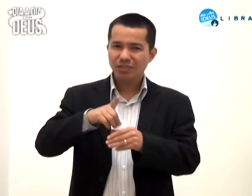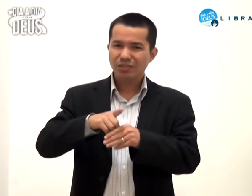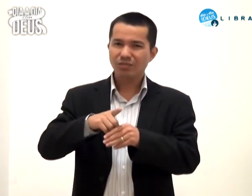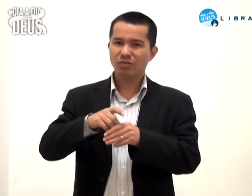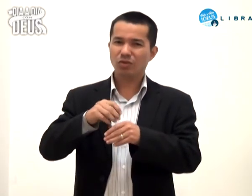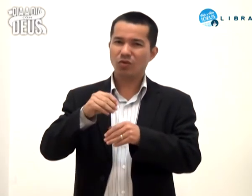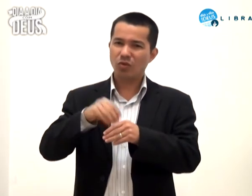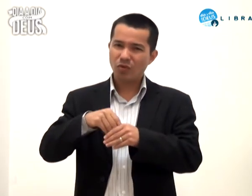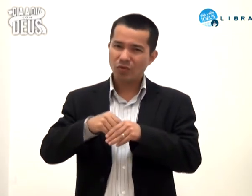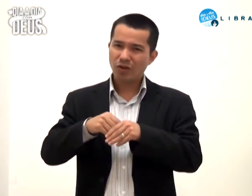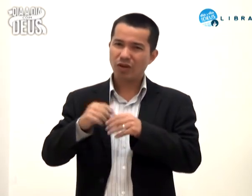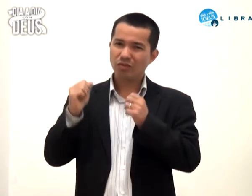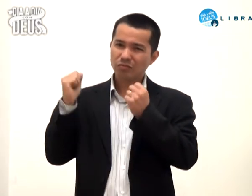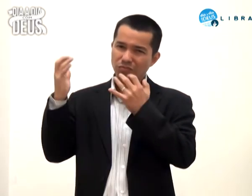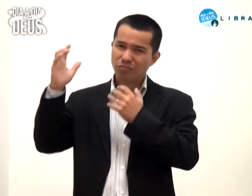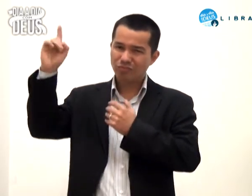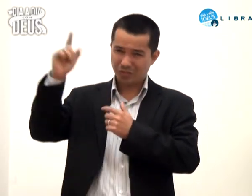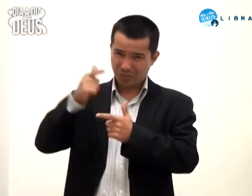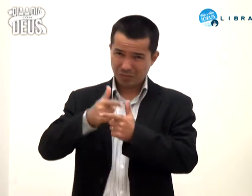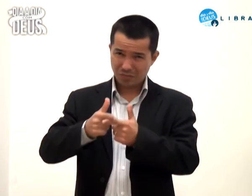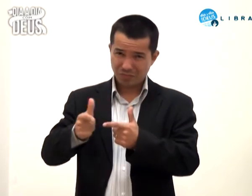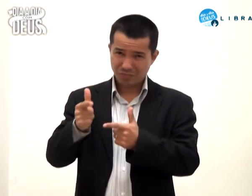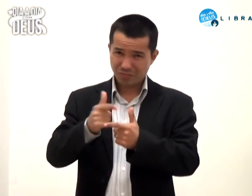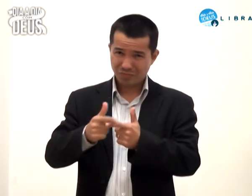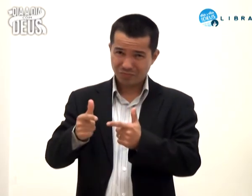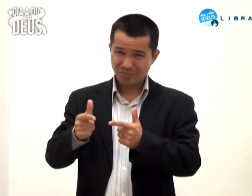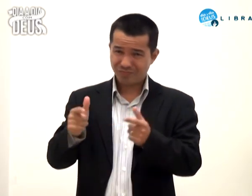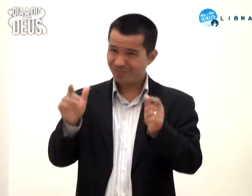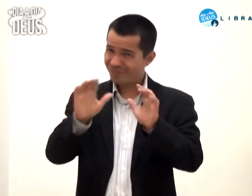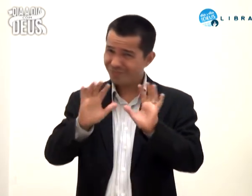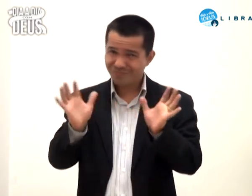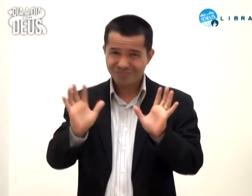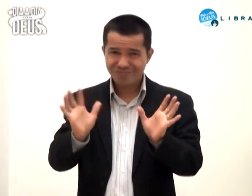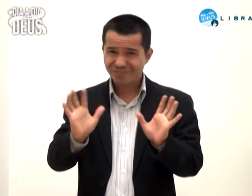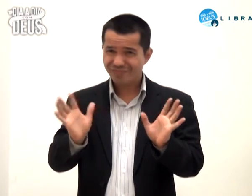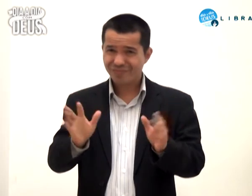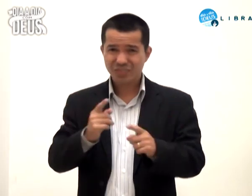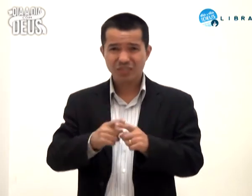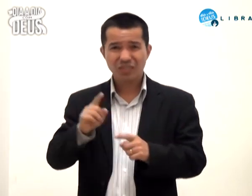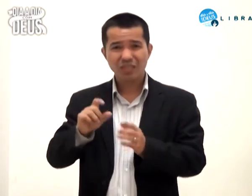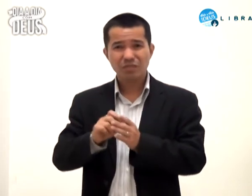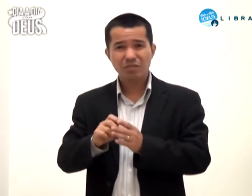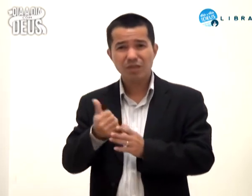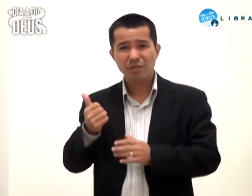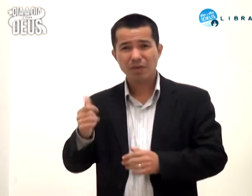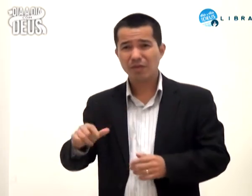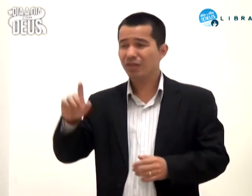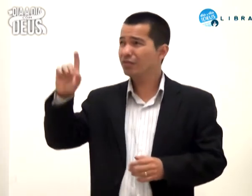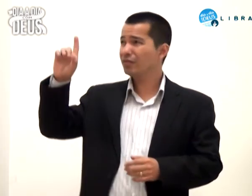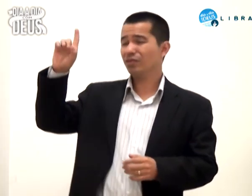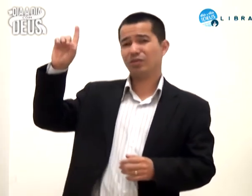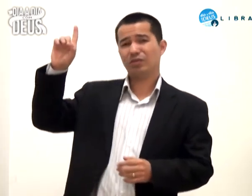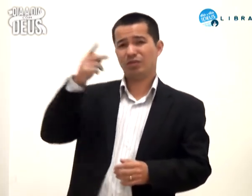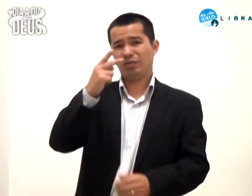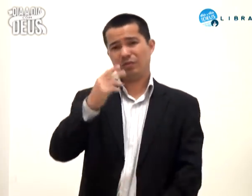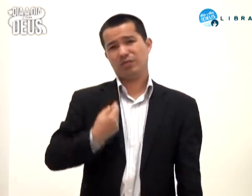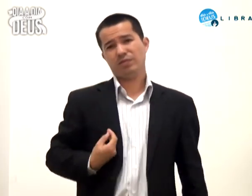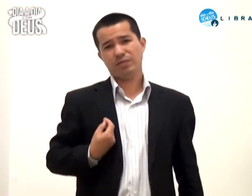grana não vai ser problema, dar o dízimo não é problema, ofertar não é problema. Por